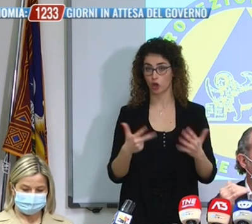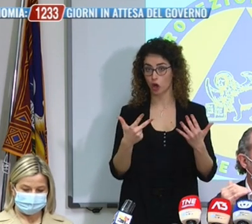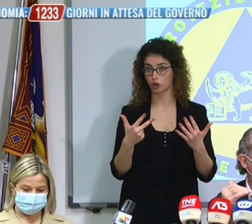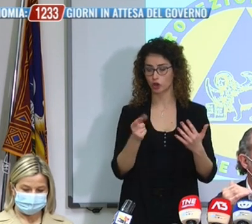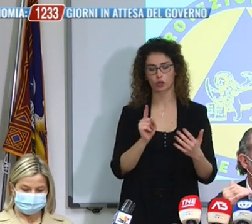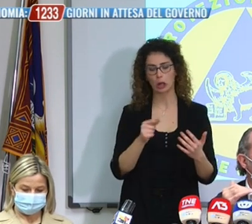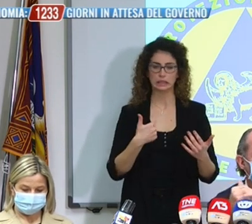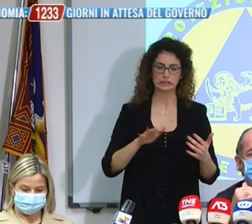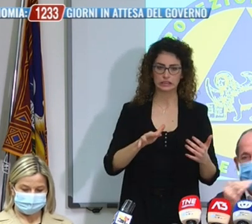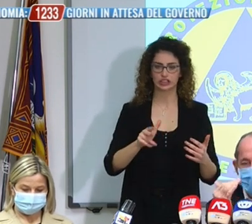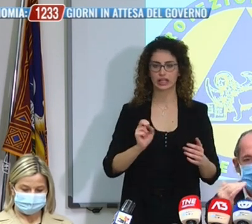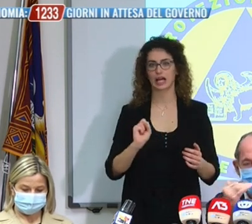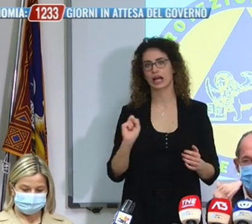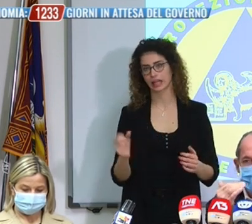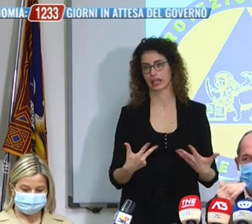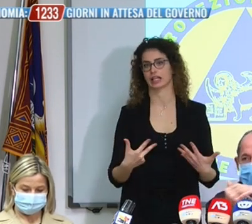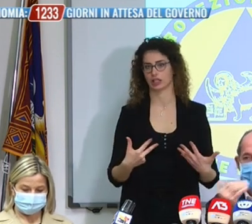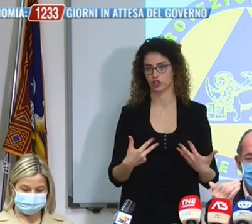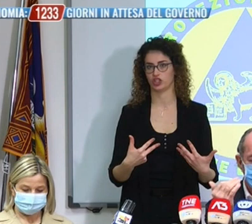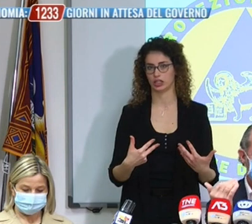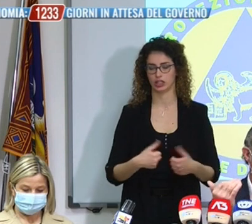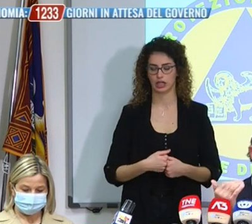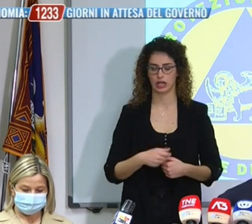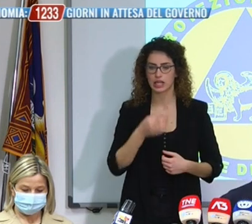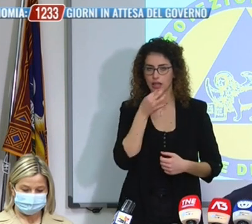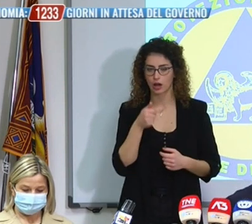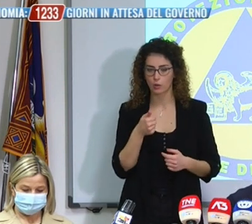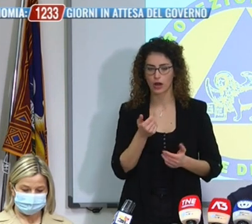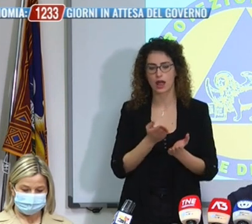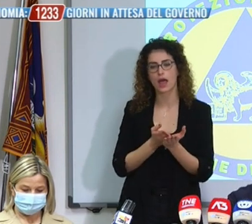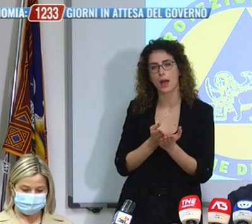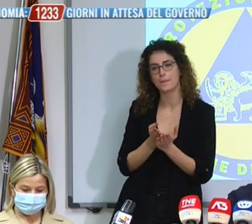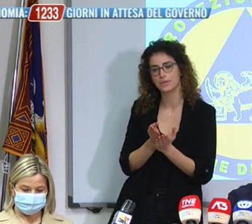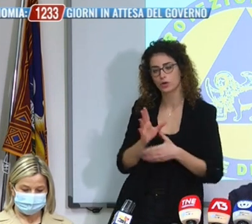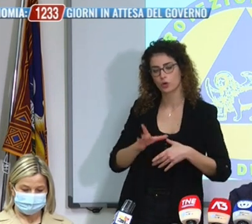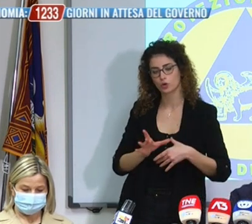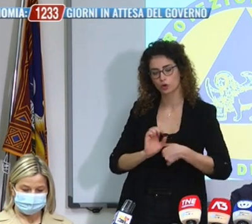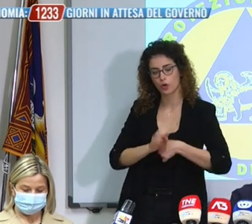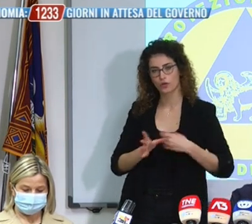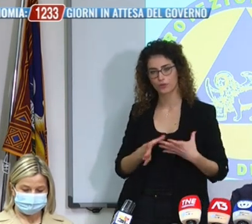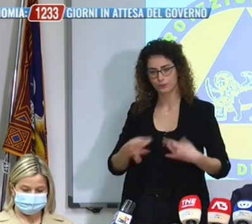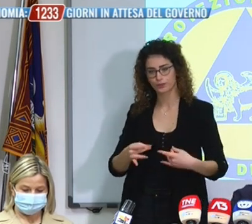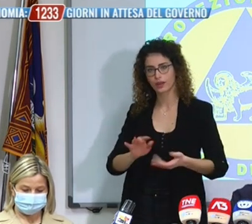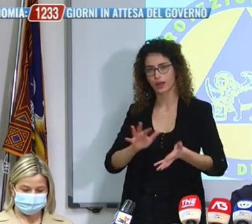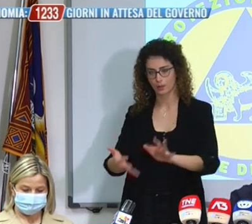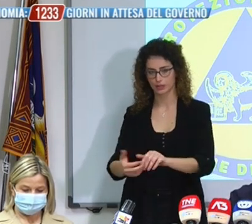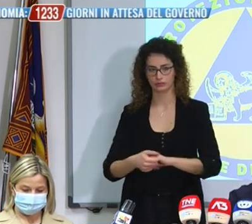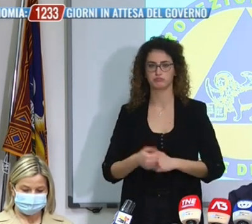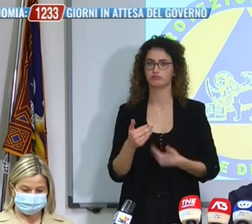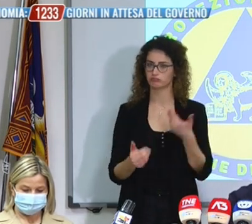13 giorni. E questo cambia ovviamente il decorso epidemiologico dell'infezione. E